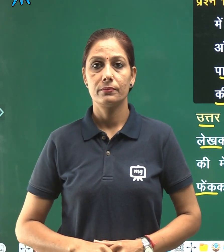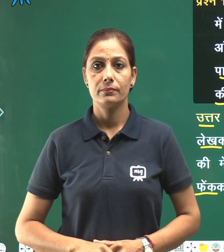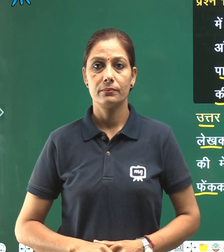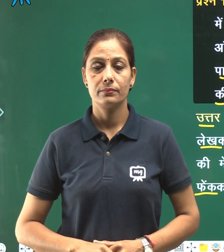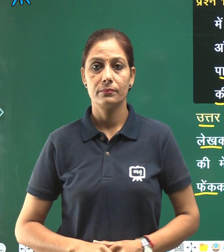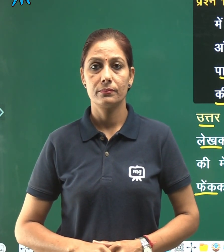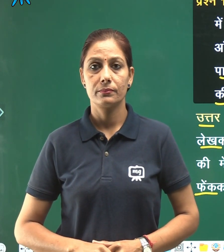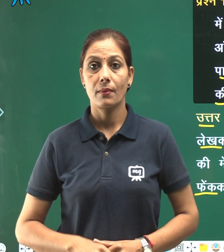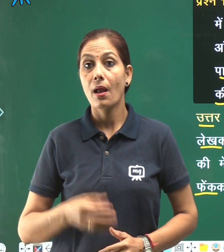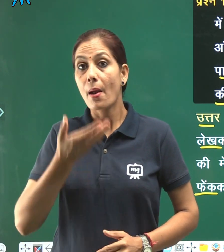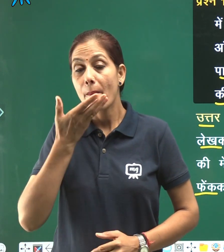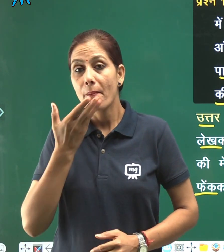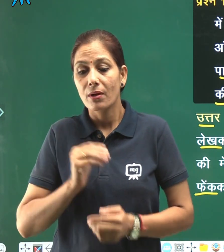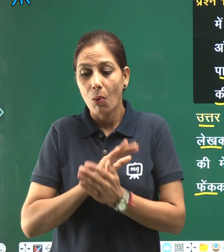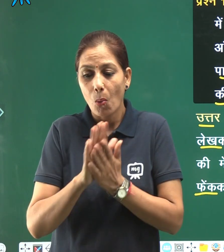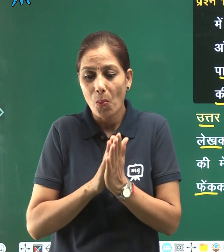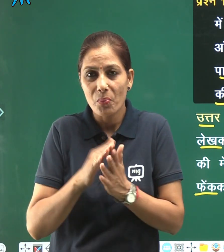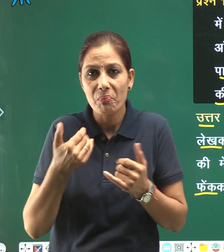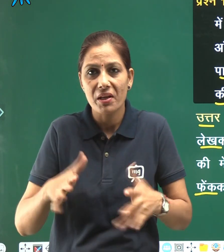पानी का अपव्यय किया जाए,